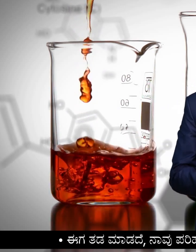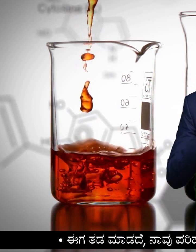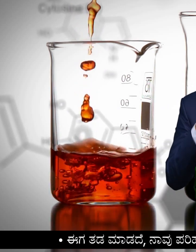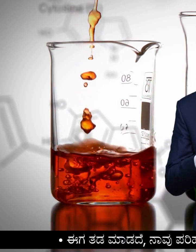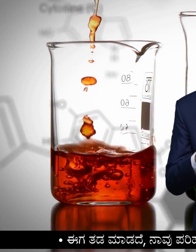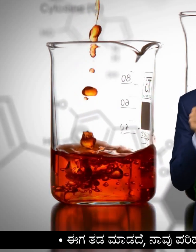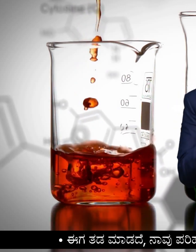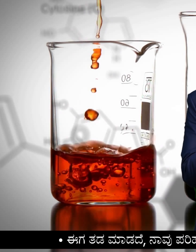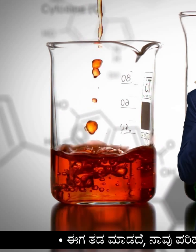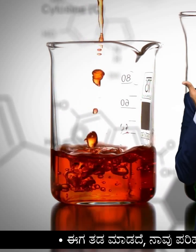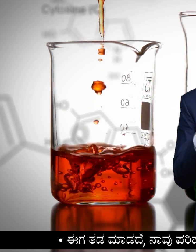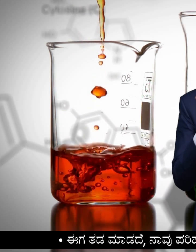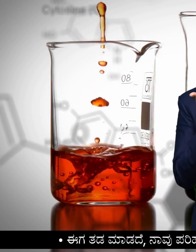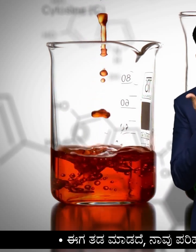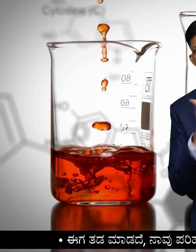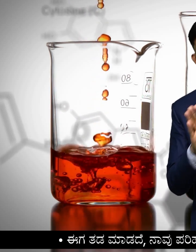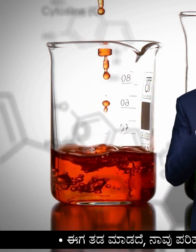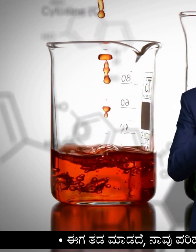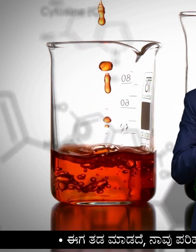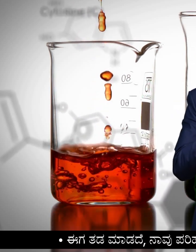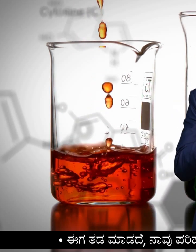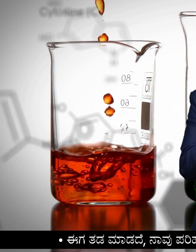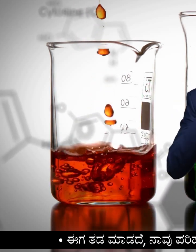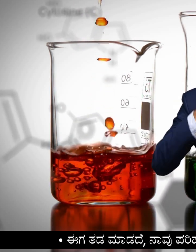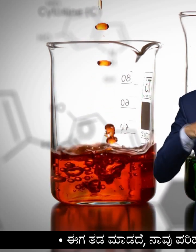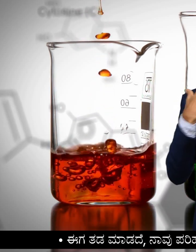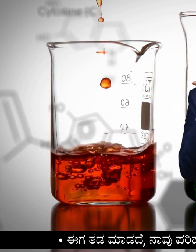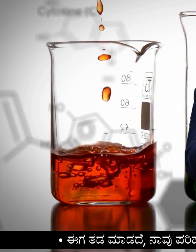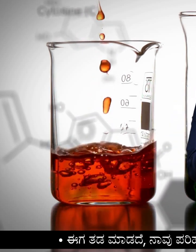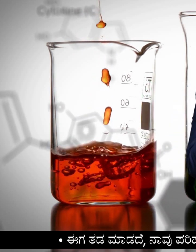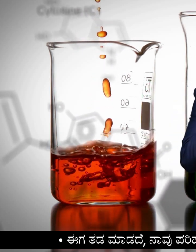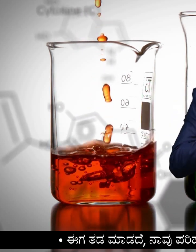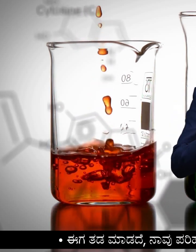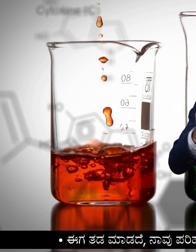ಈಗ ತಡ ಮಾಡದೆ ನಾವು ಪರಿಹಾರಗಳ ಬಗ್ಗೆ ಕೆಲವು ಮಾಹಿತಿಯನ್ನು ಸಂಗ್ರಹಿಸೋಣ.